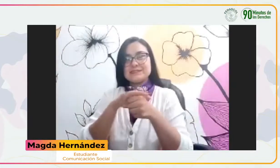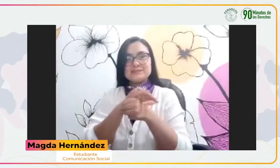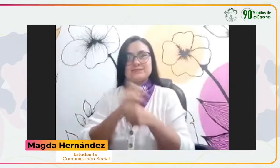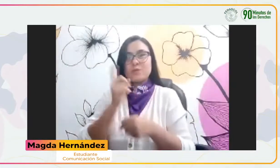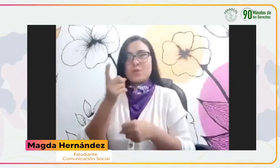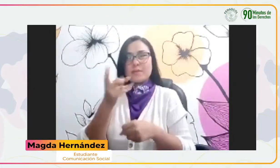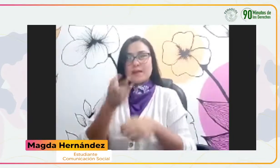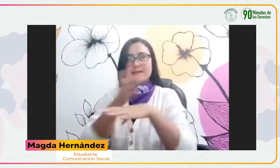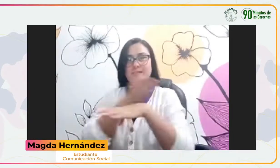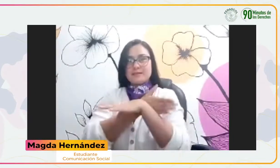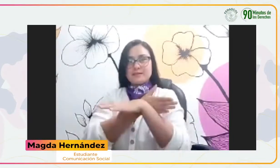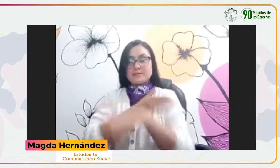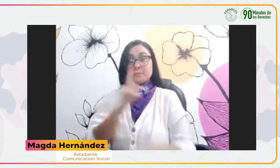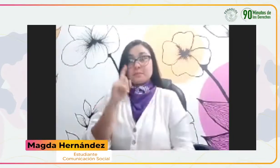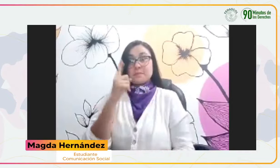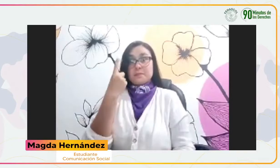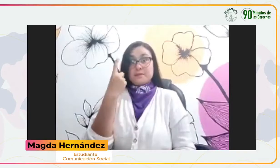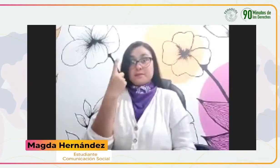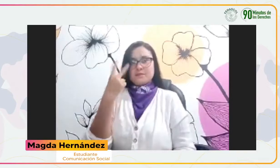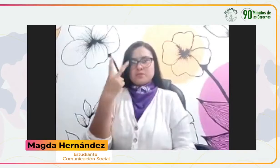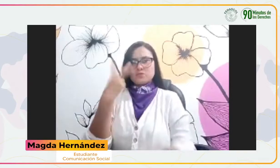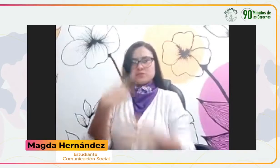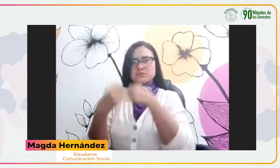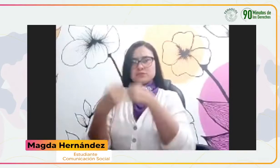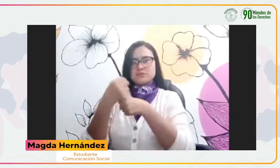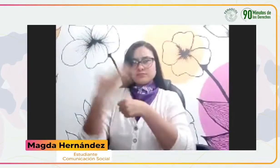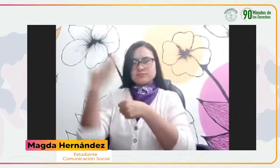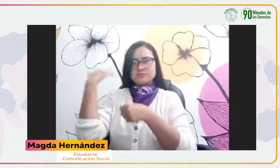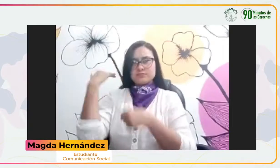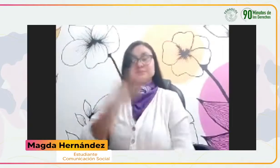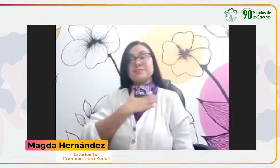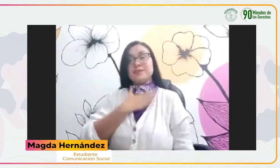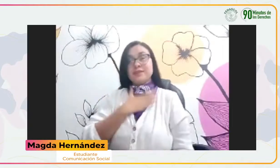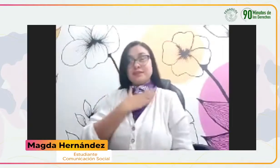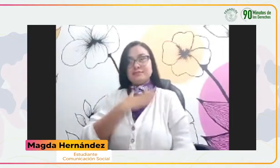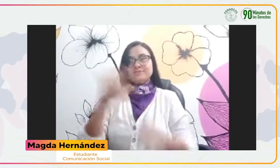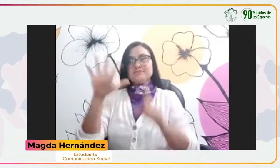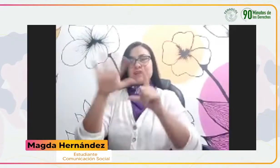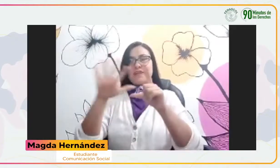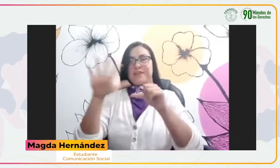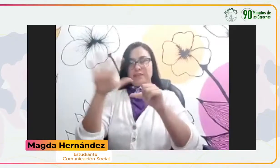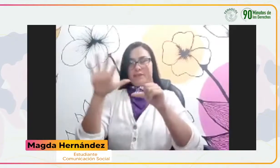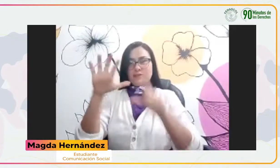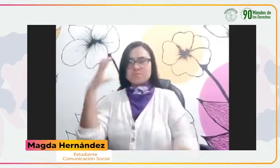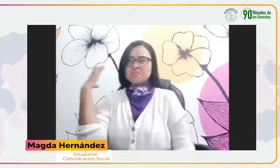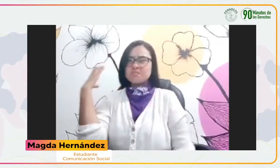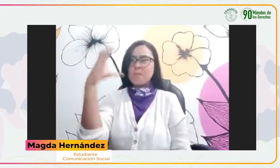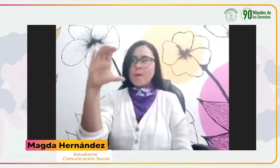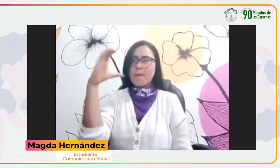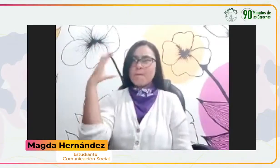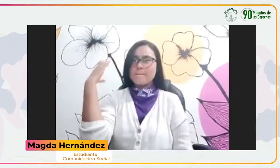Pues son diferentes situaciones. Por ejemplo, hace 2 años